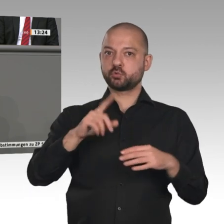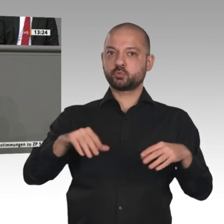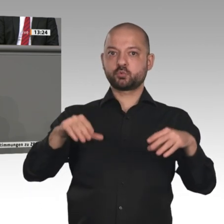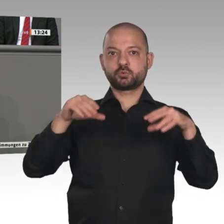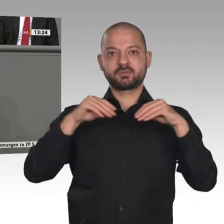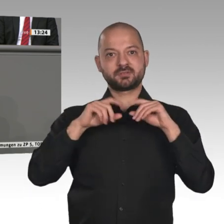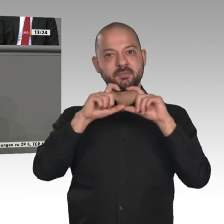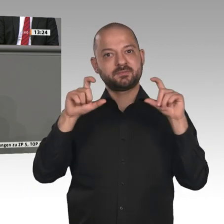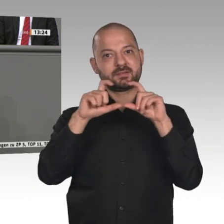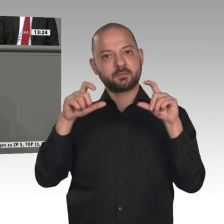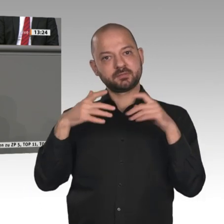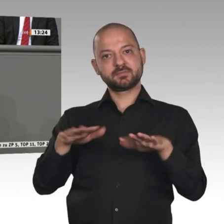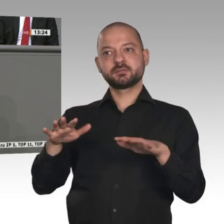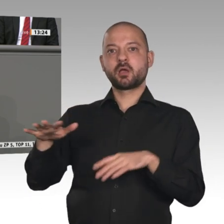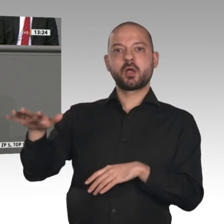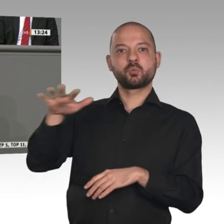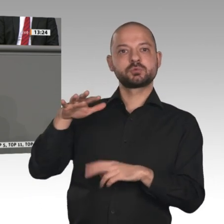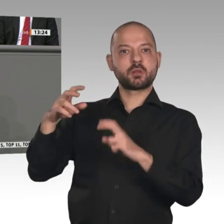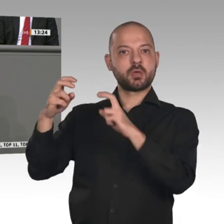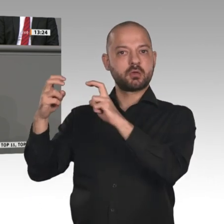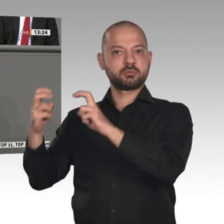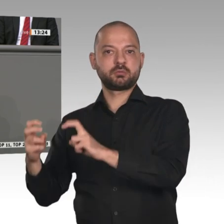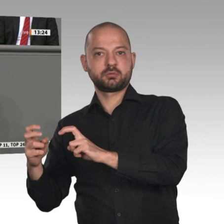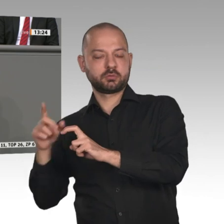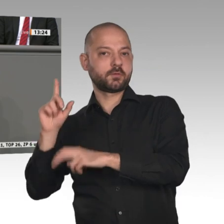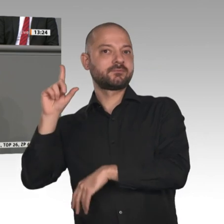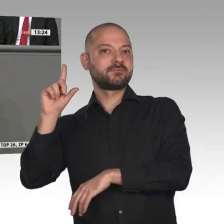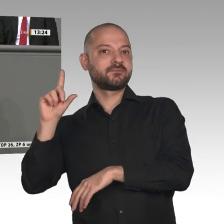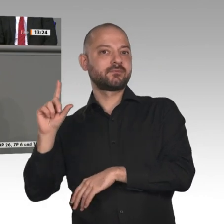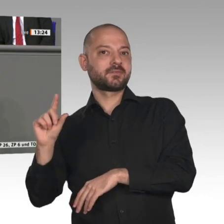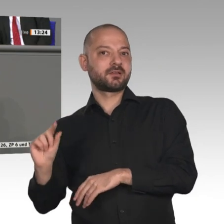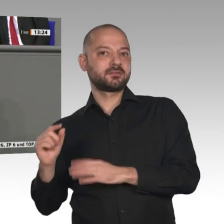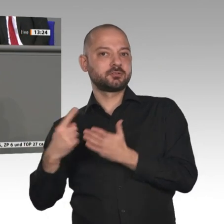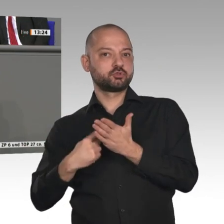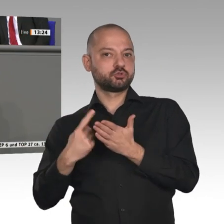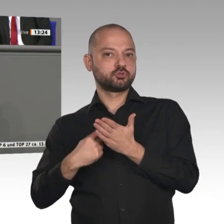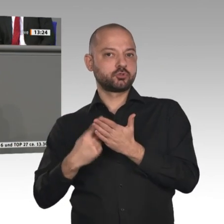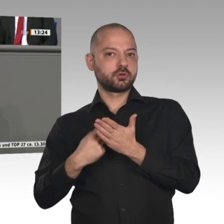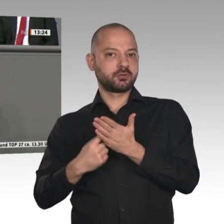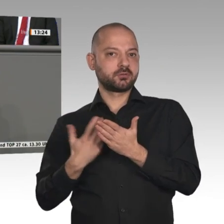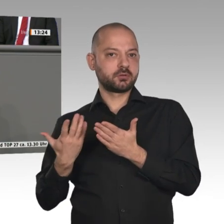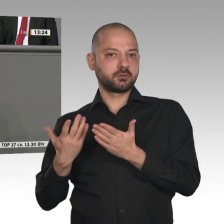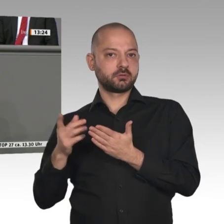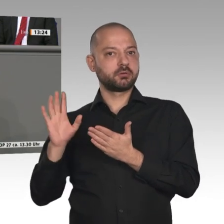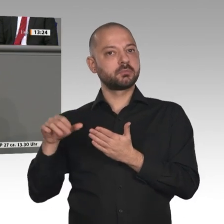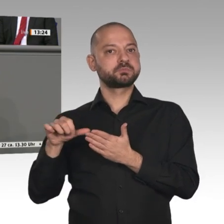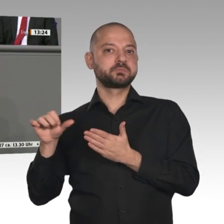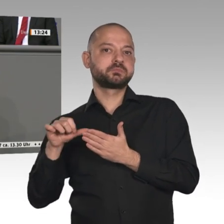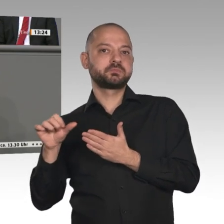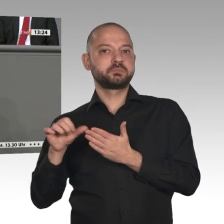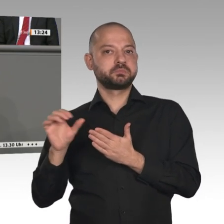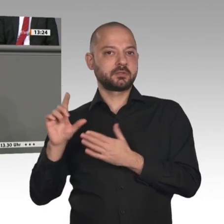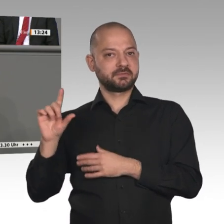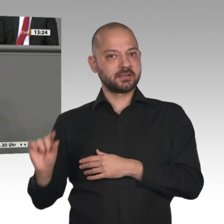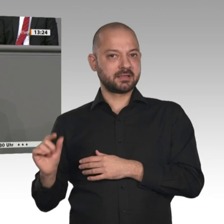sich im Ausland niederließen, um weniger Steuern zahlen zu müssen, die Staatsangehörigkeit bzw.